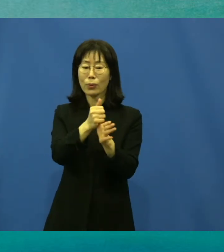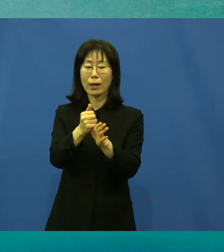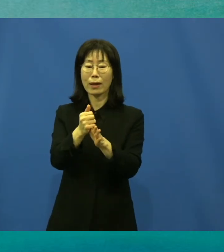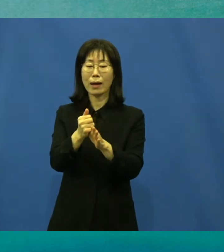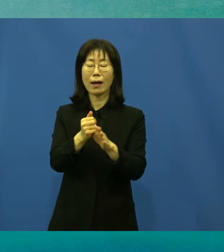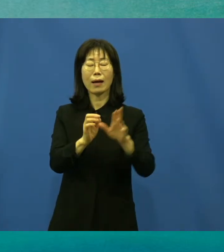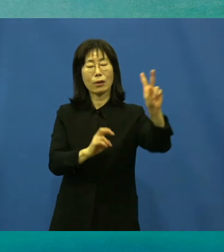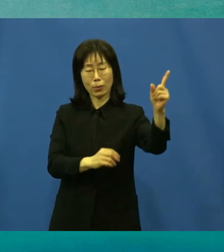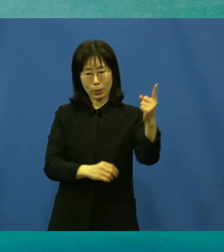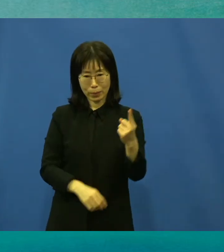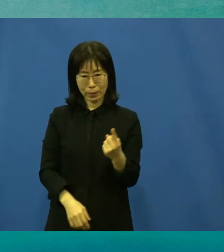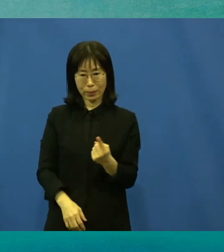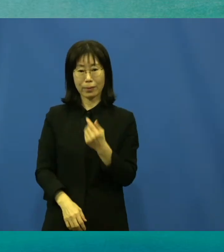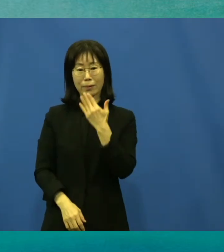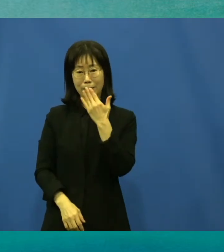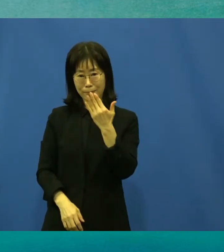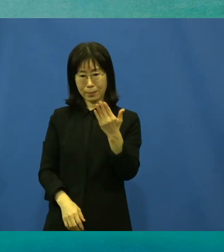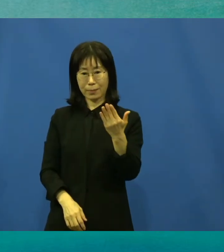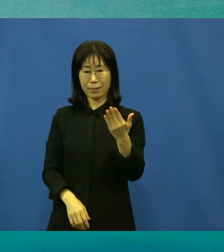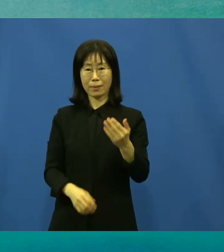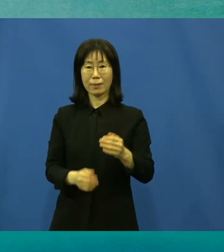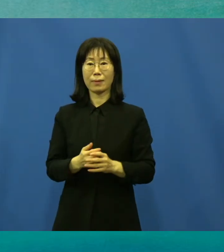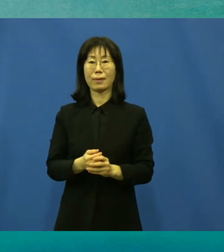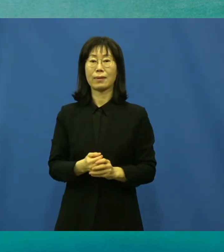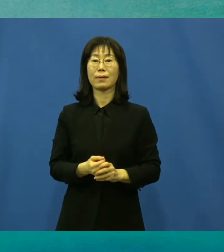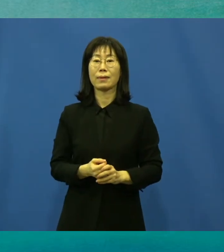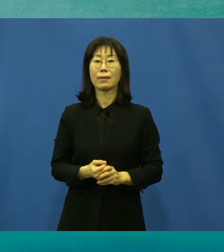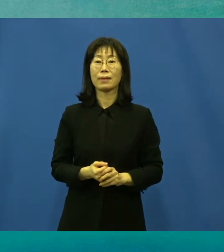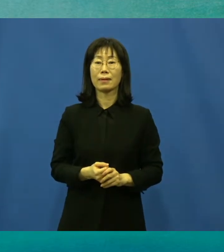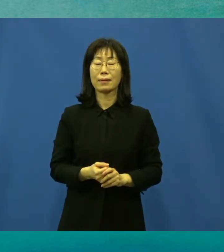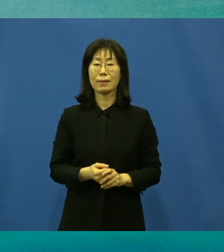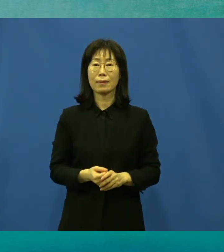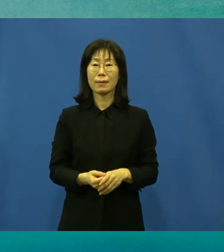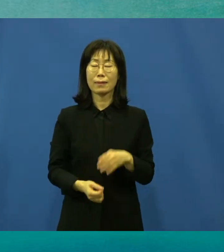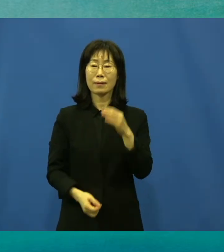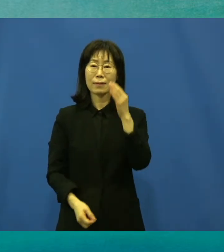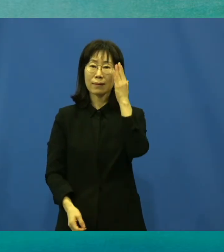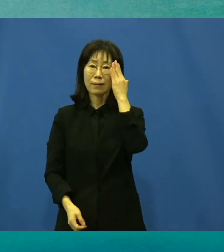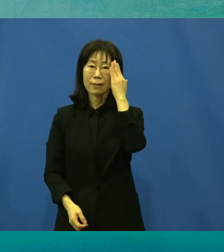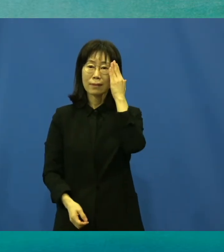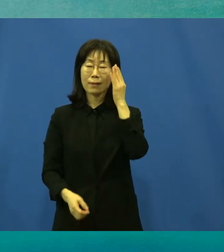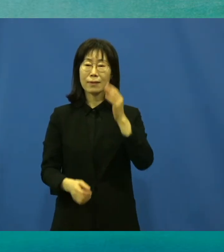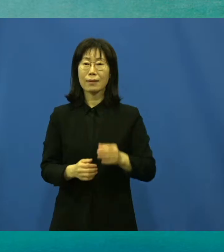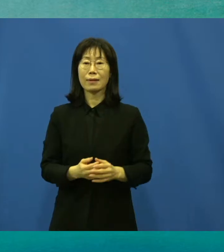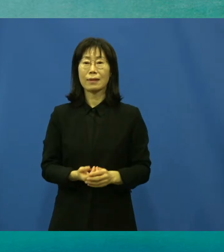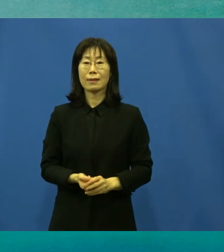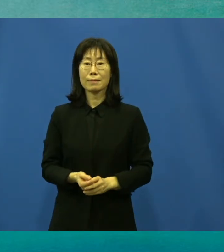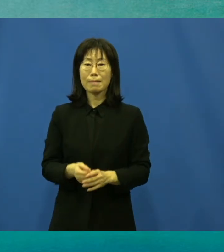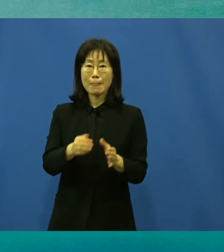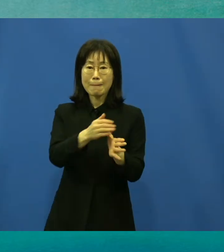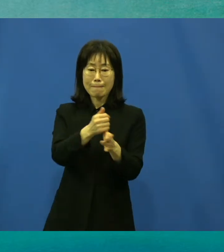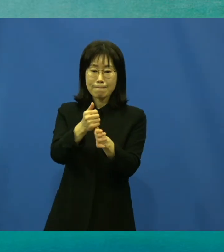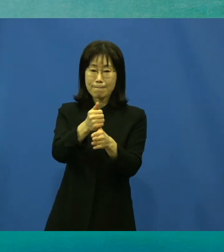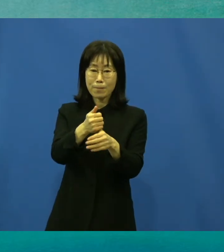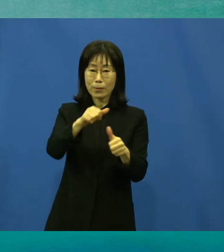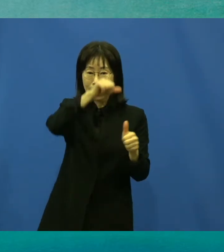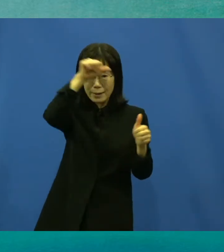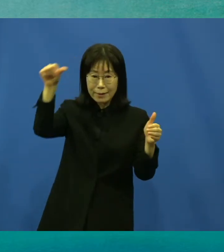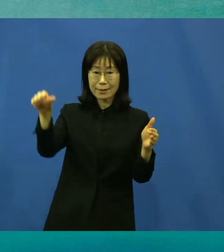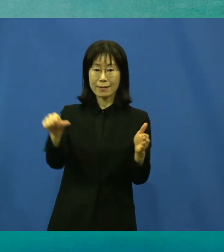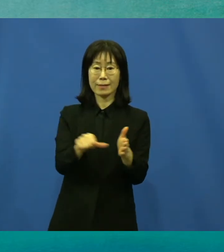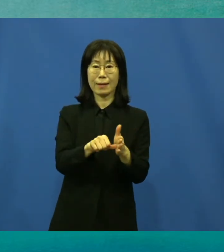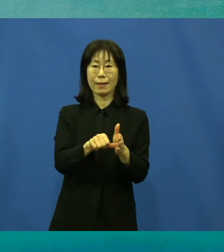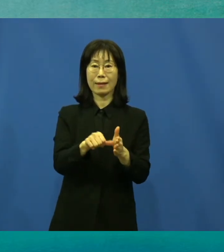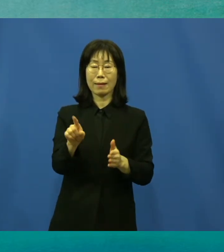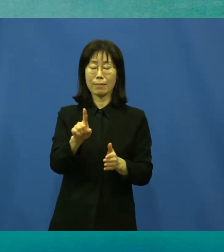은혜가 요나의 스토리 내내 흐르고 있습니다. 요나의 인생을 관통하고 있는 것은